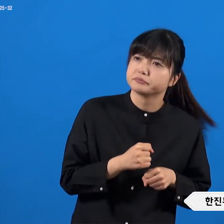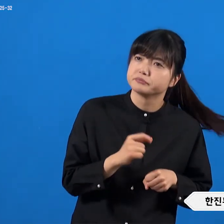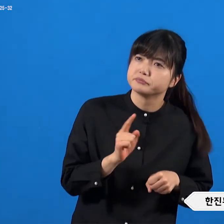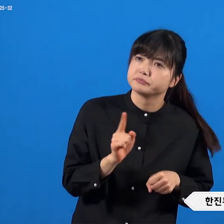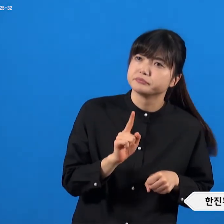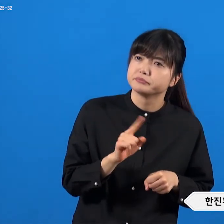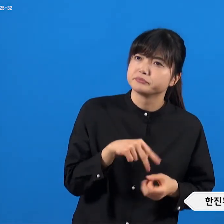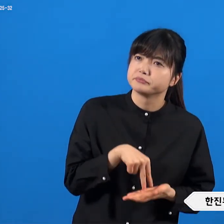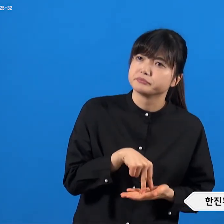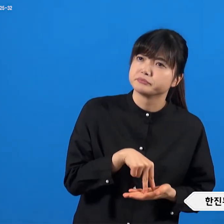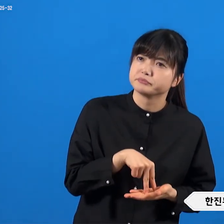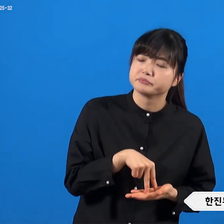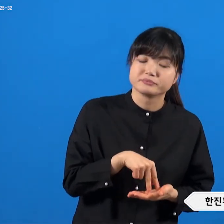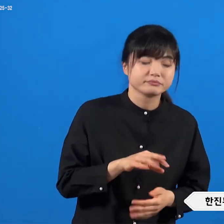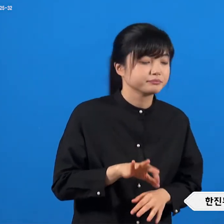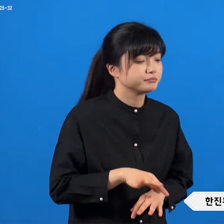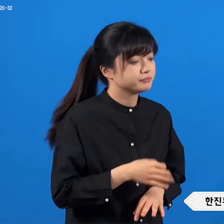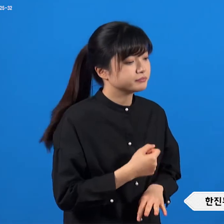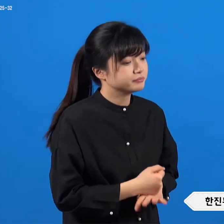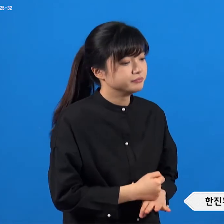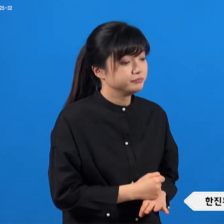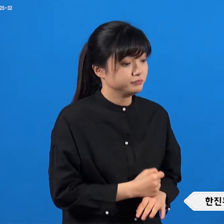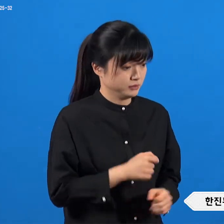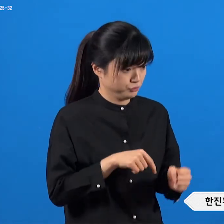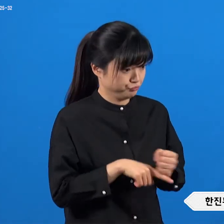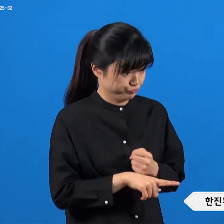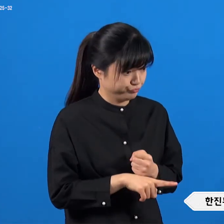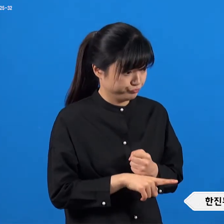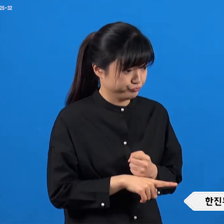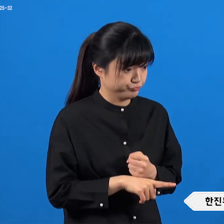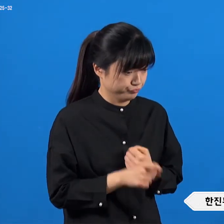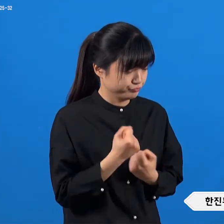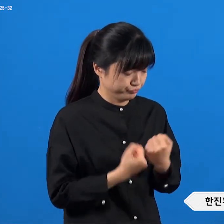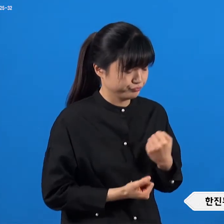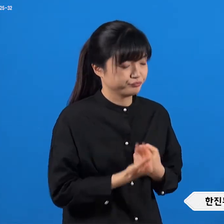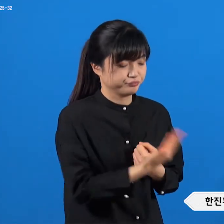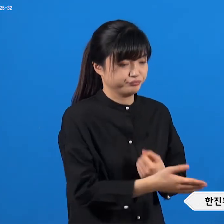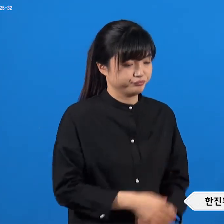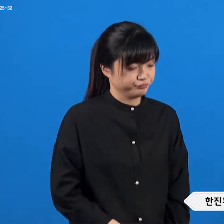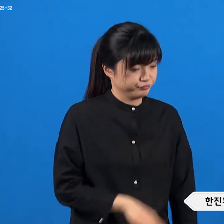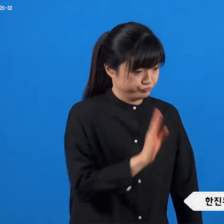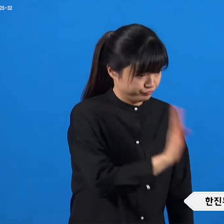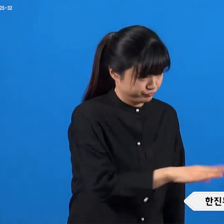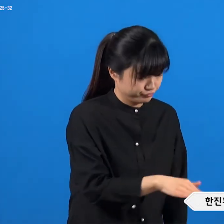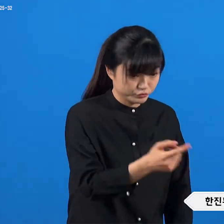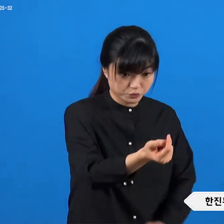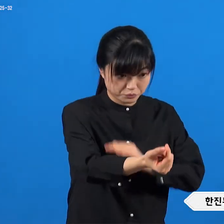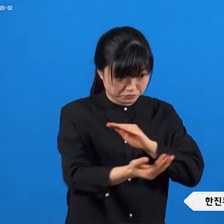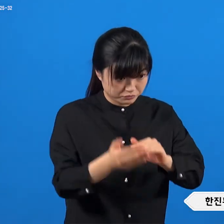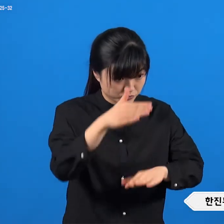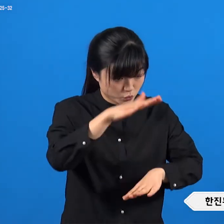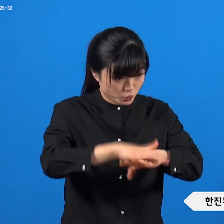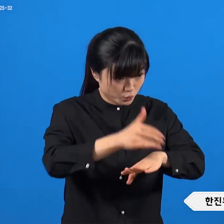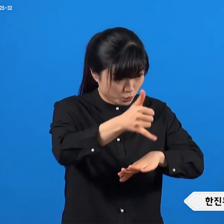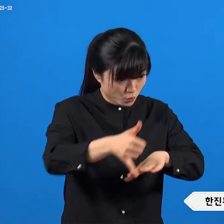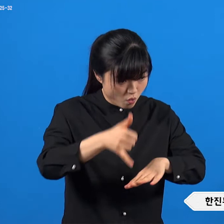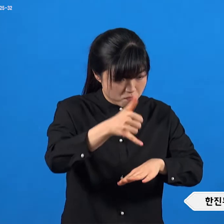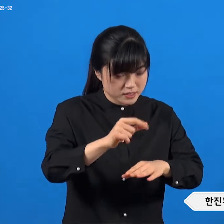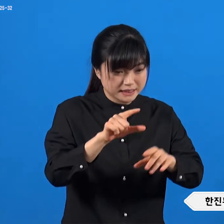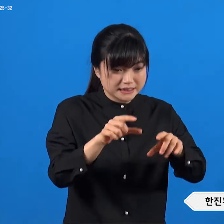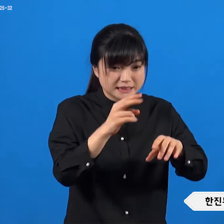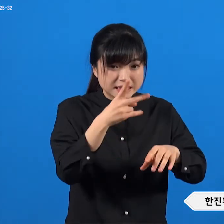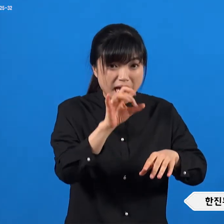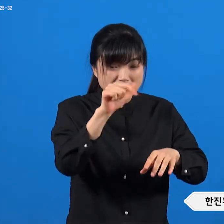어리둥절해서 서 있는 것을 보고는 왕이 그 이유를 알려주었습니다. 그 농부는